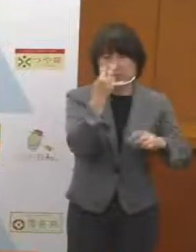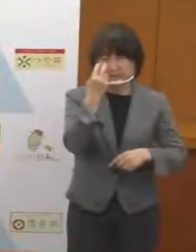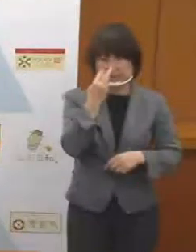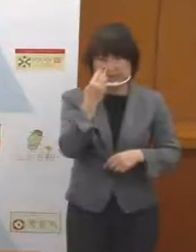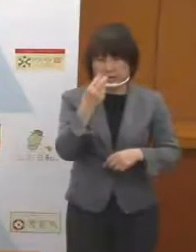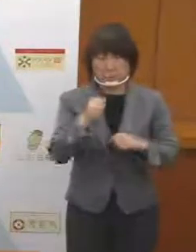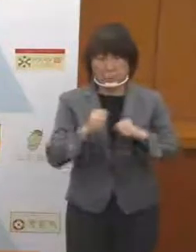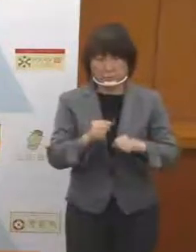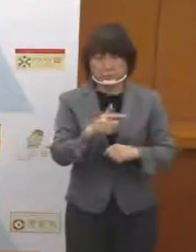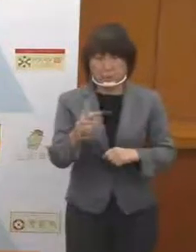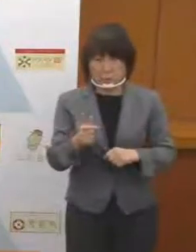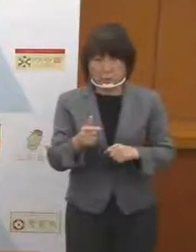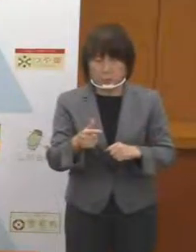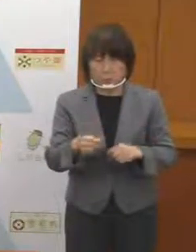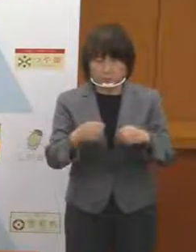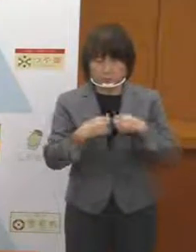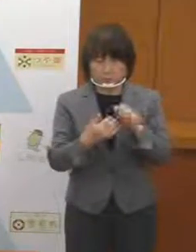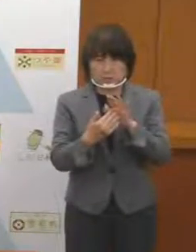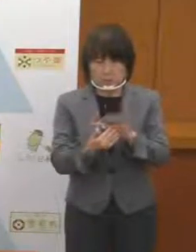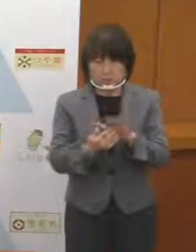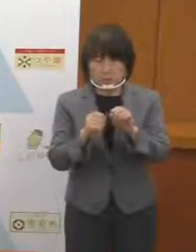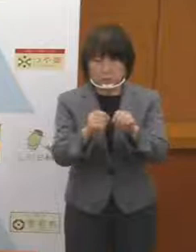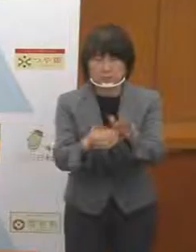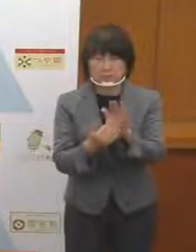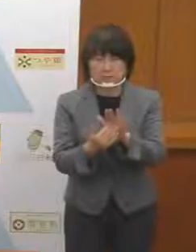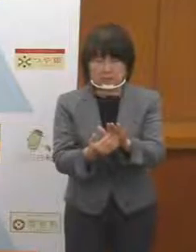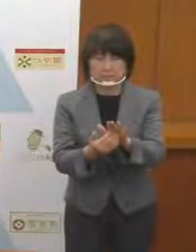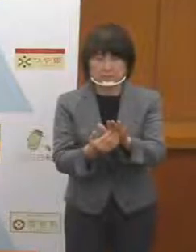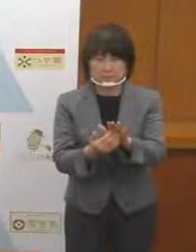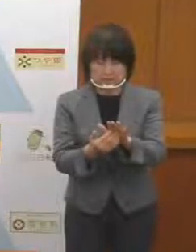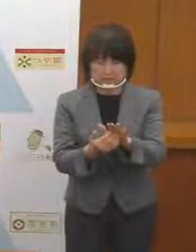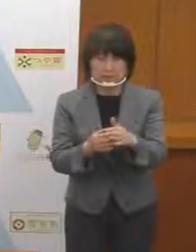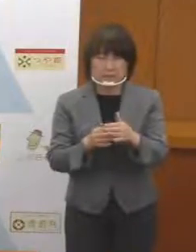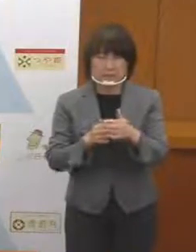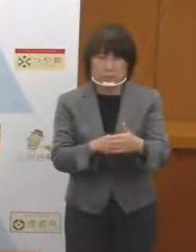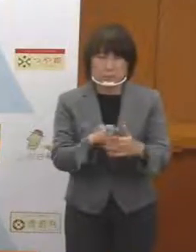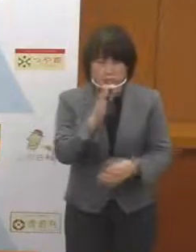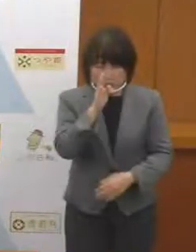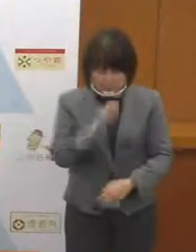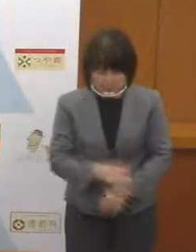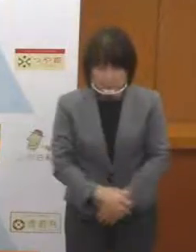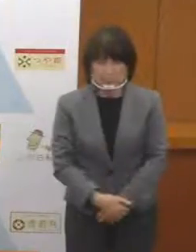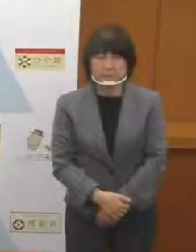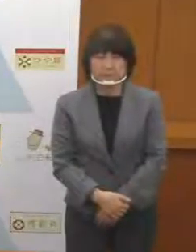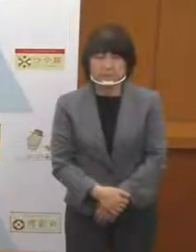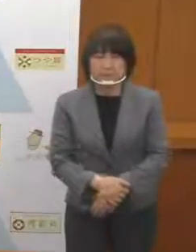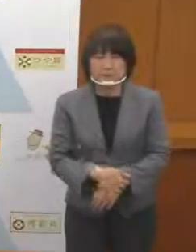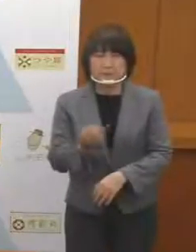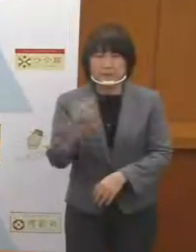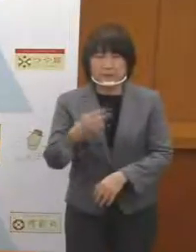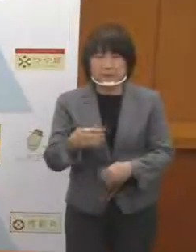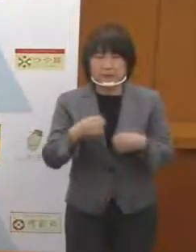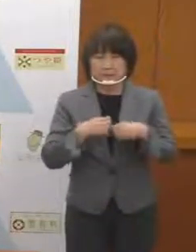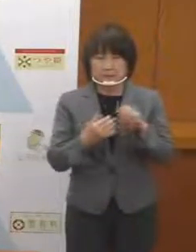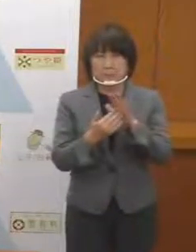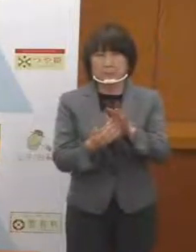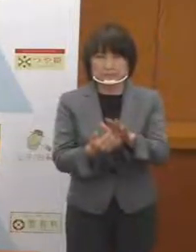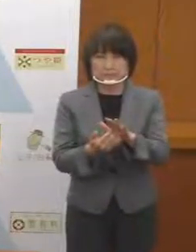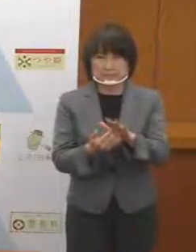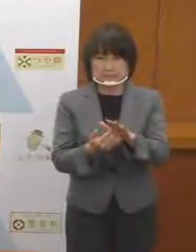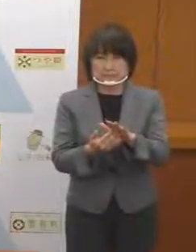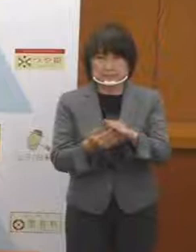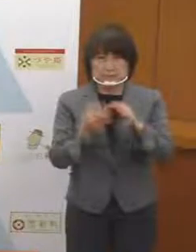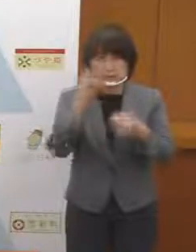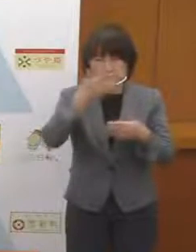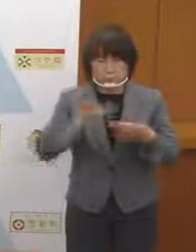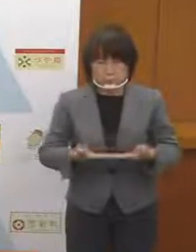うつらないうつさない行動の徹底に努めていただきたいと思っています加えまして感染防止や重症化